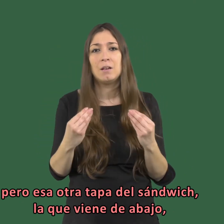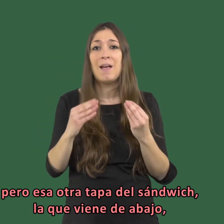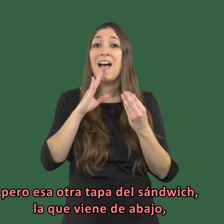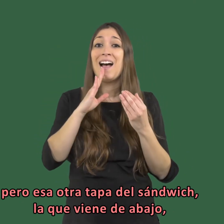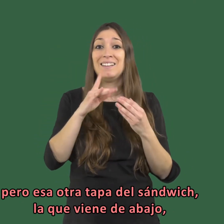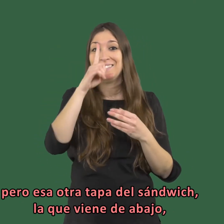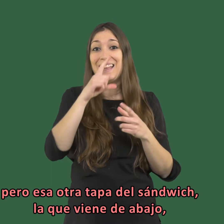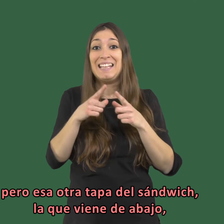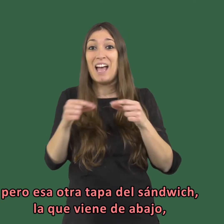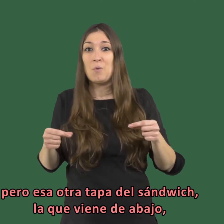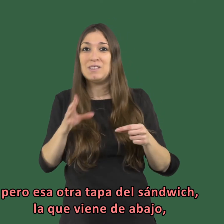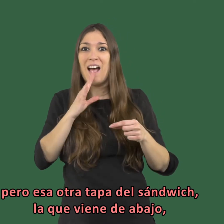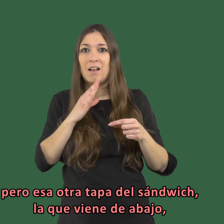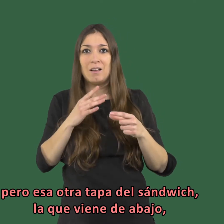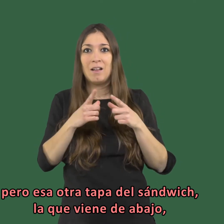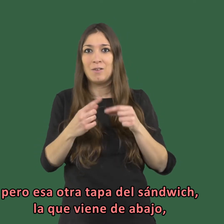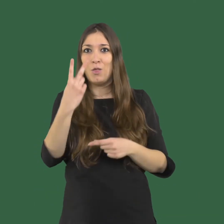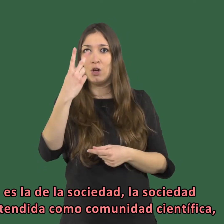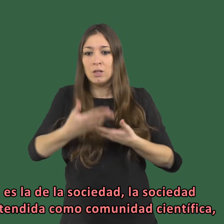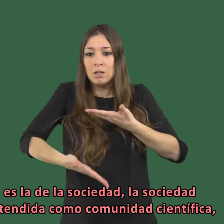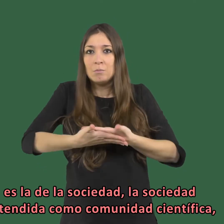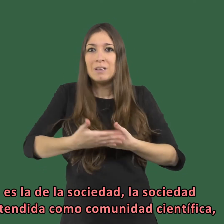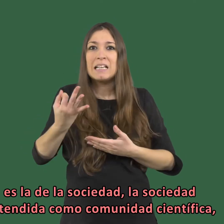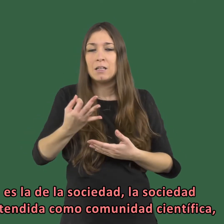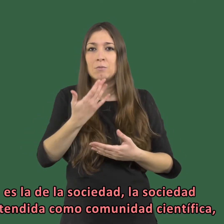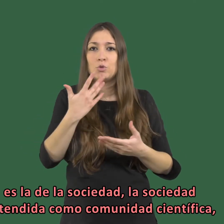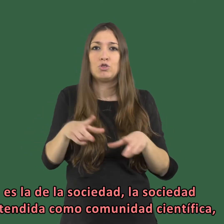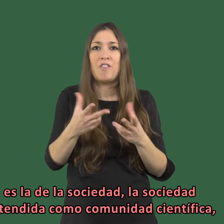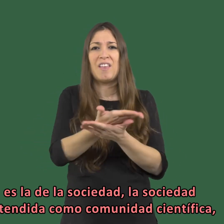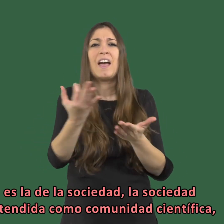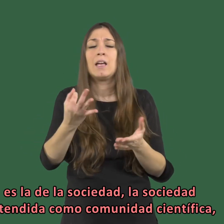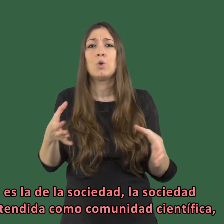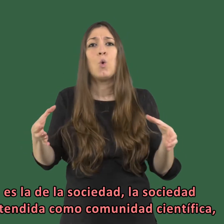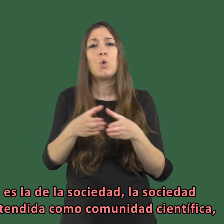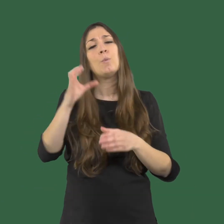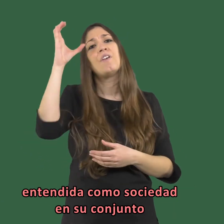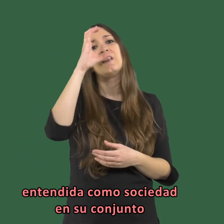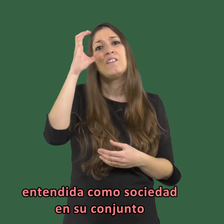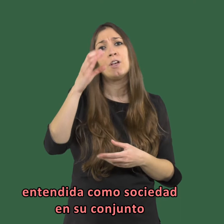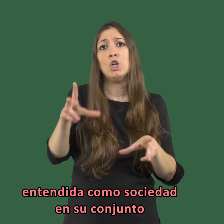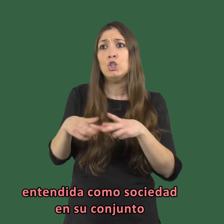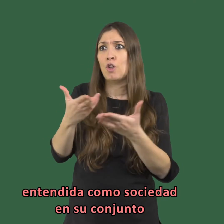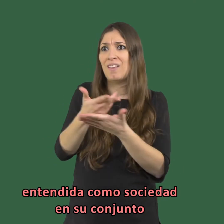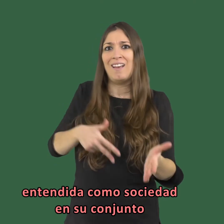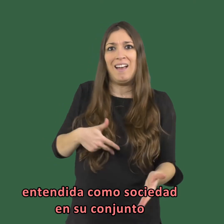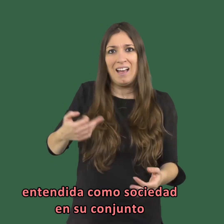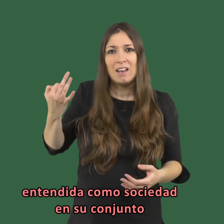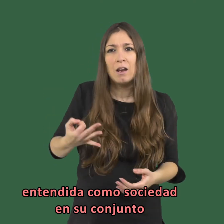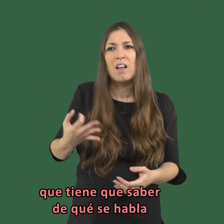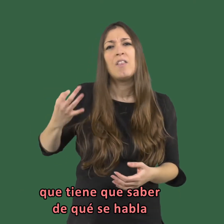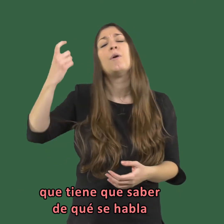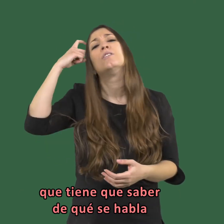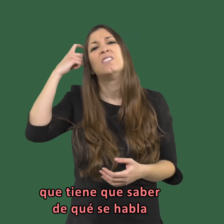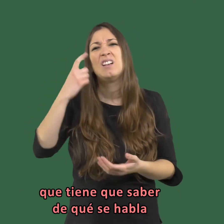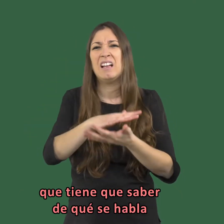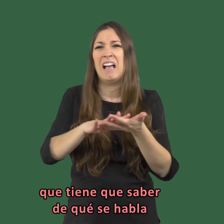esa otra etapa del sándwich, la que viene de abajo, es la de la sociedad. La sociedad entendida como comunidad científica, entendida como sociedad en su conjunto, que